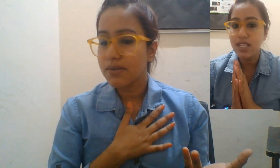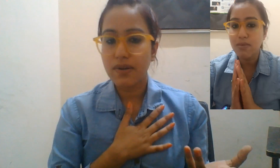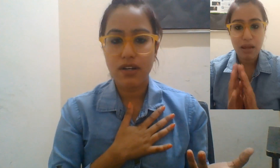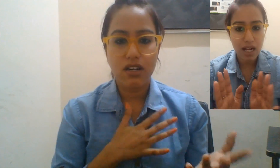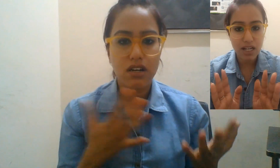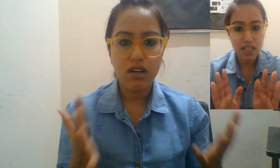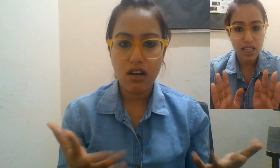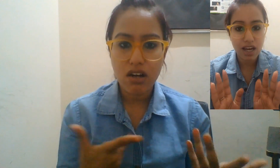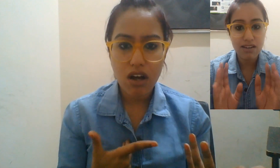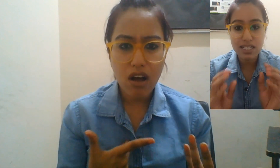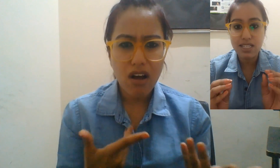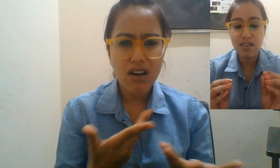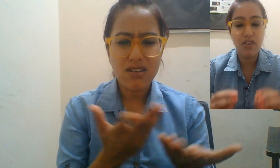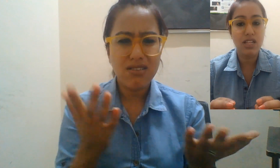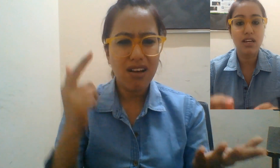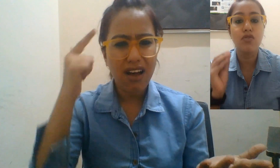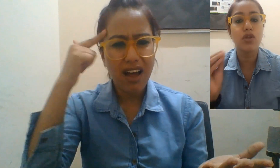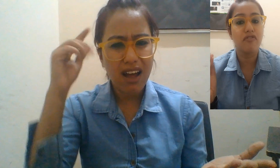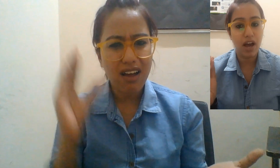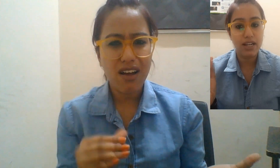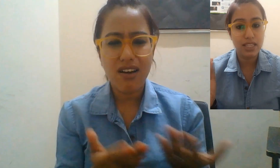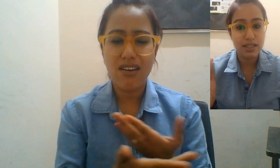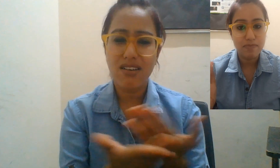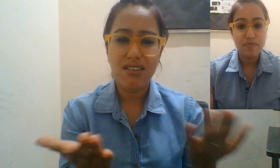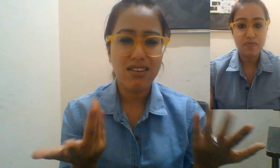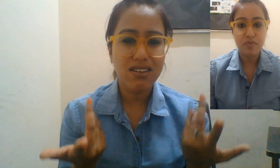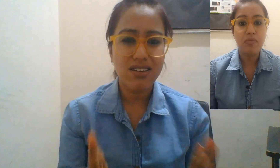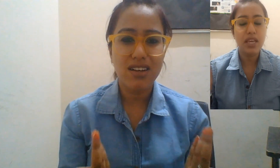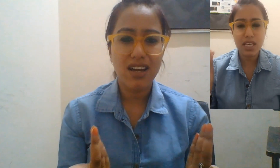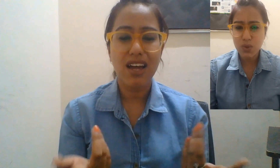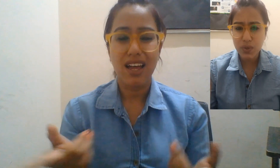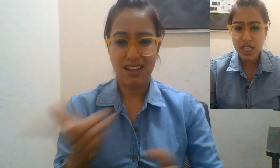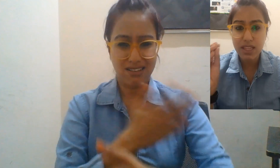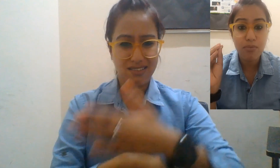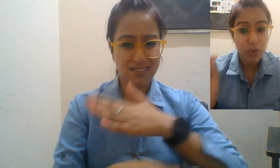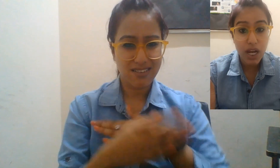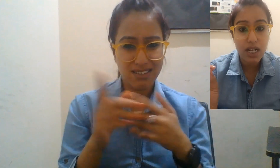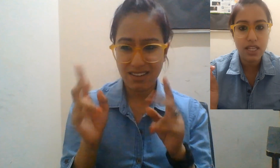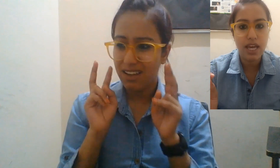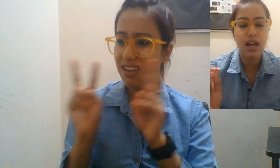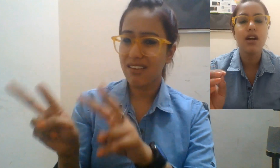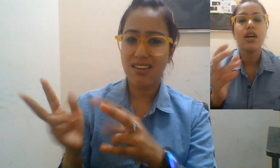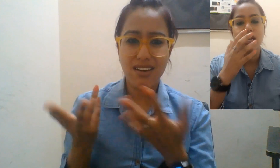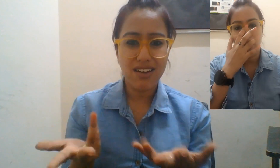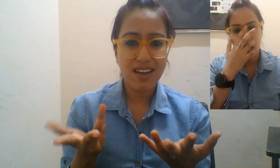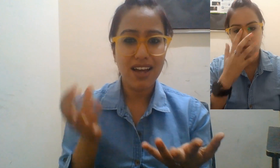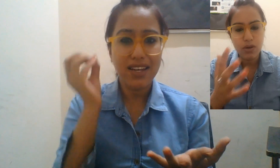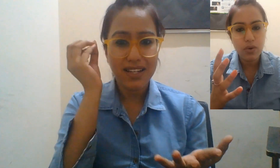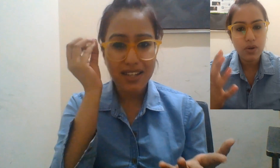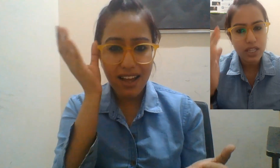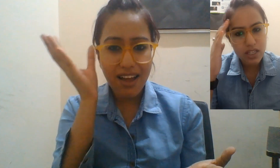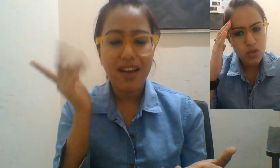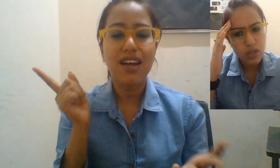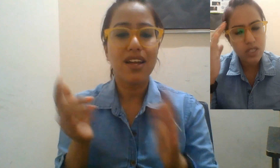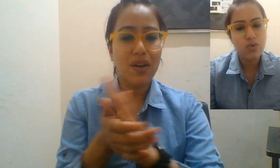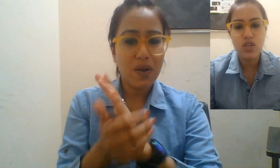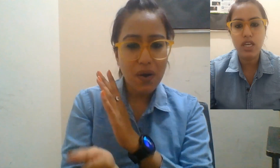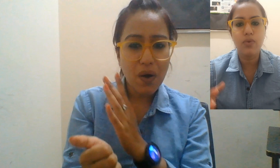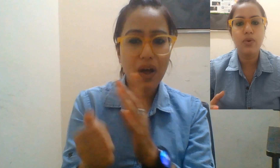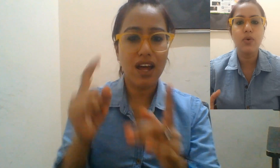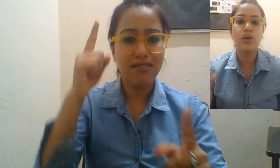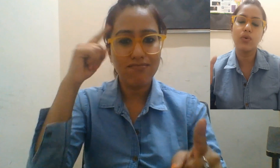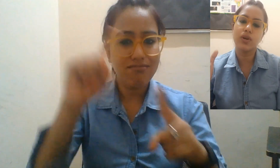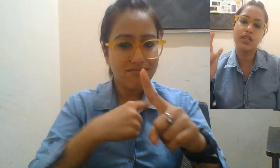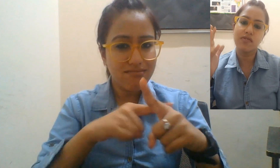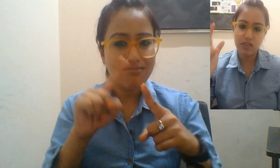उन्होंने सिखाने से मना कर दिया। रीज़न सिर्फ ये था कि वो दिव्यांग थी। ये सुन के इतना बुरा लगता है ना कि आज भी लोगों की इतनी छोटी सोच